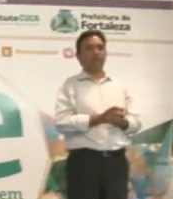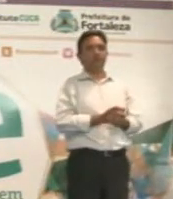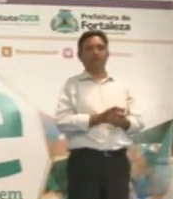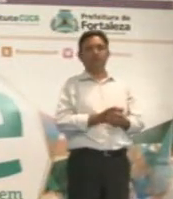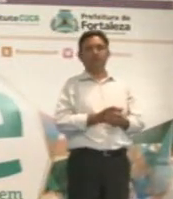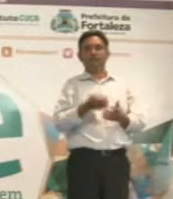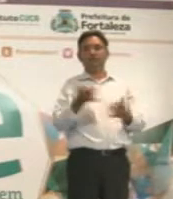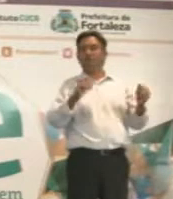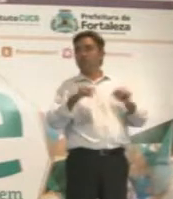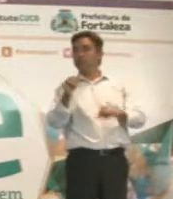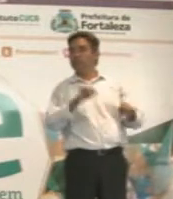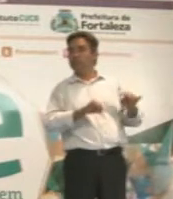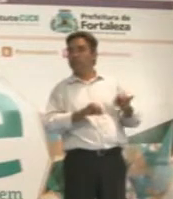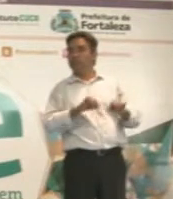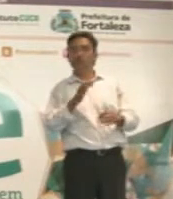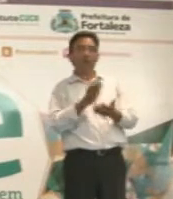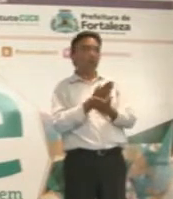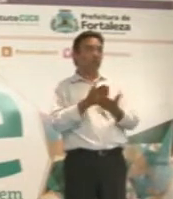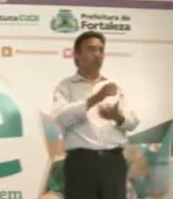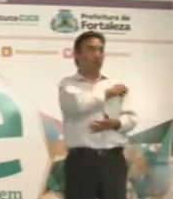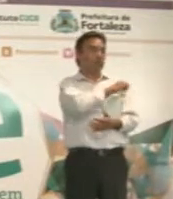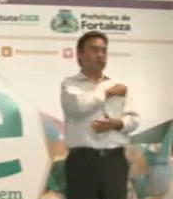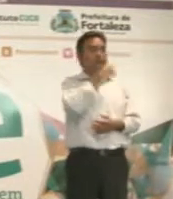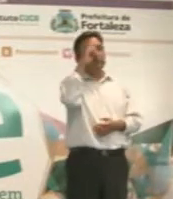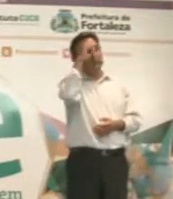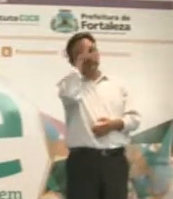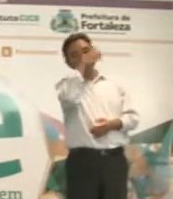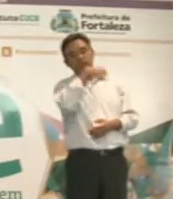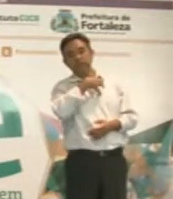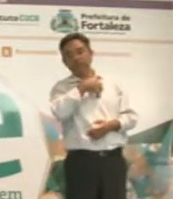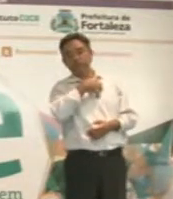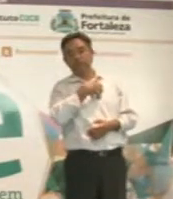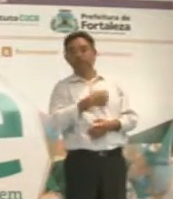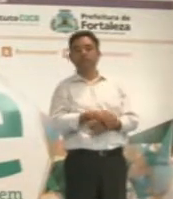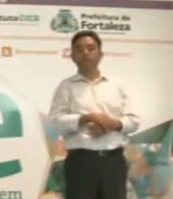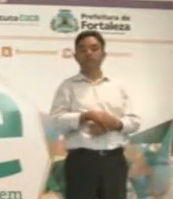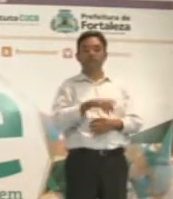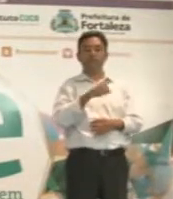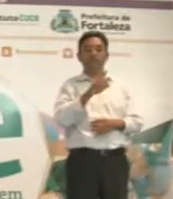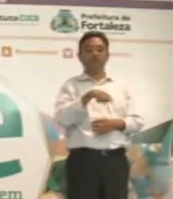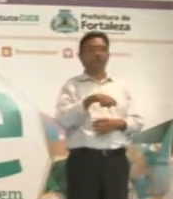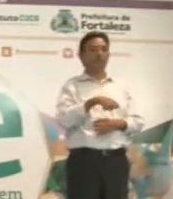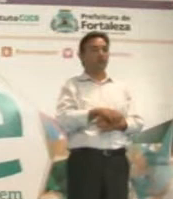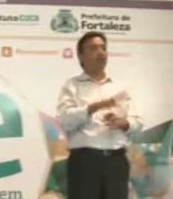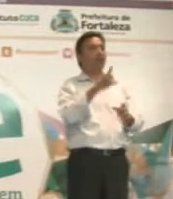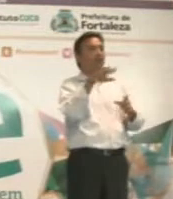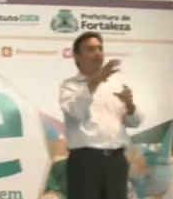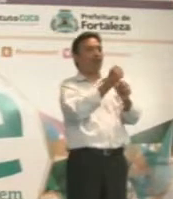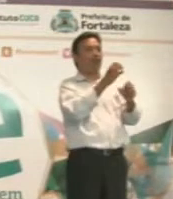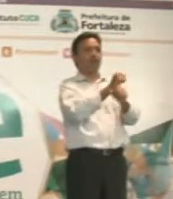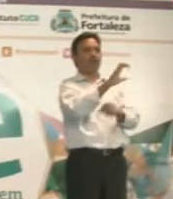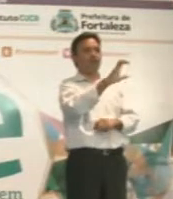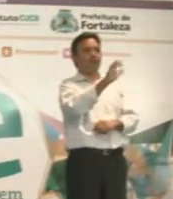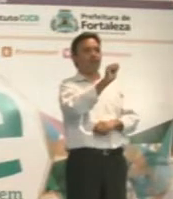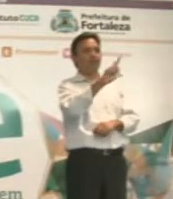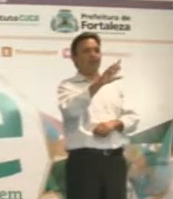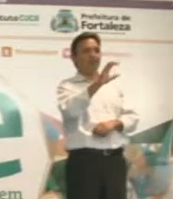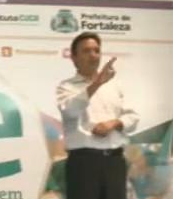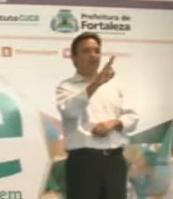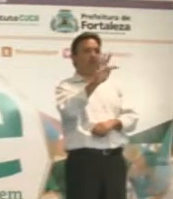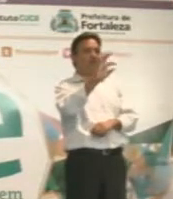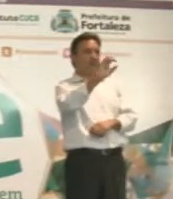química que muitas vezes os alunos têm um pouquinho de dificuldade, que é a parte da química dos cálculos.